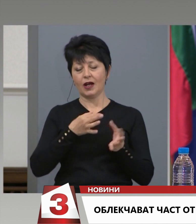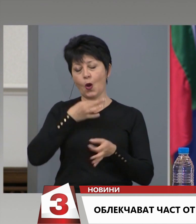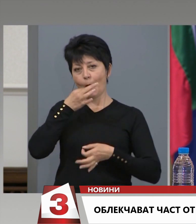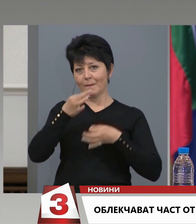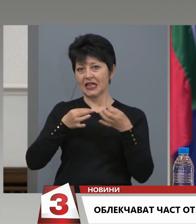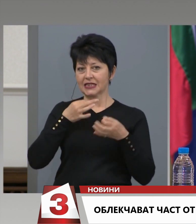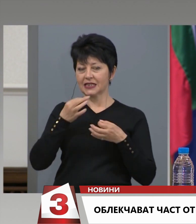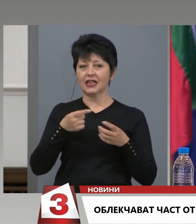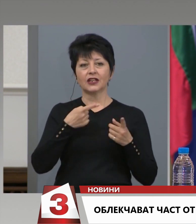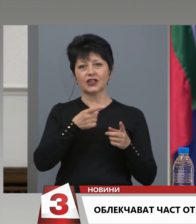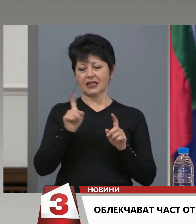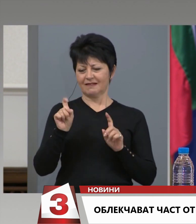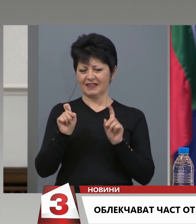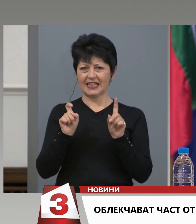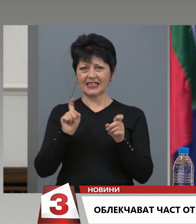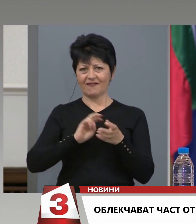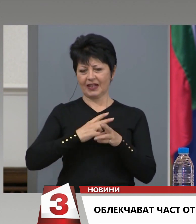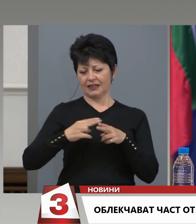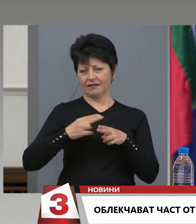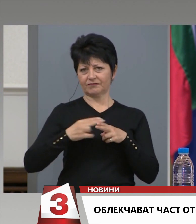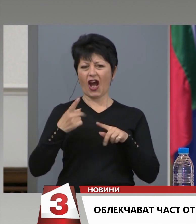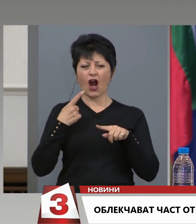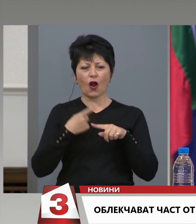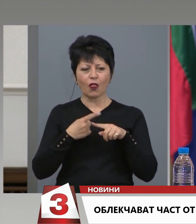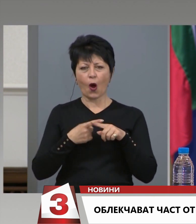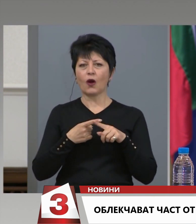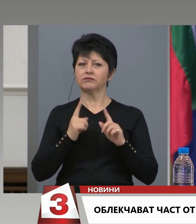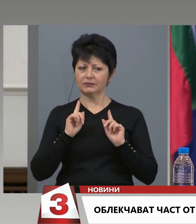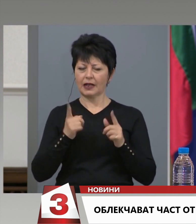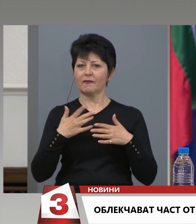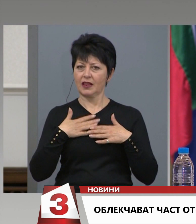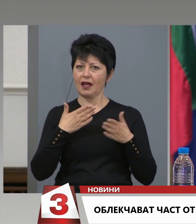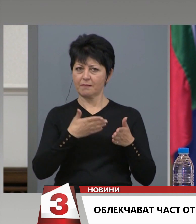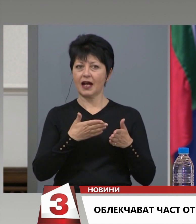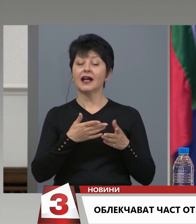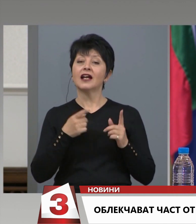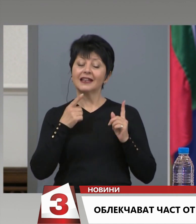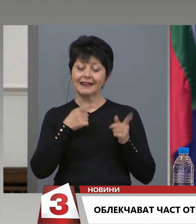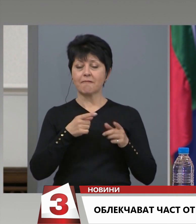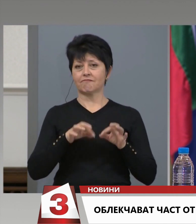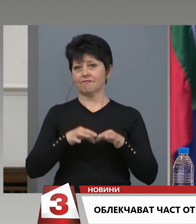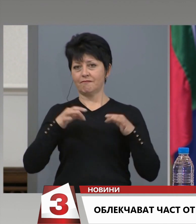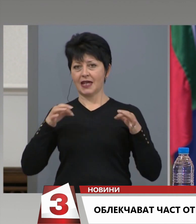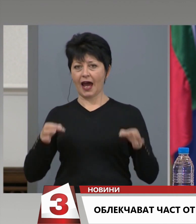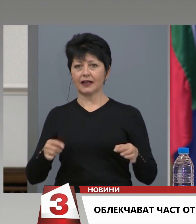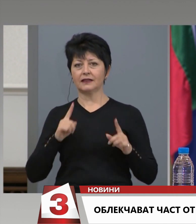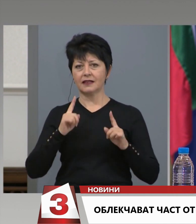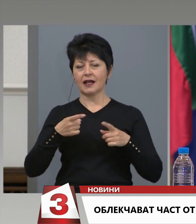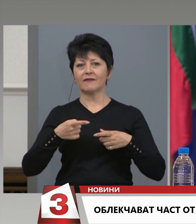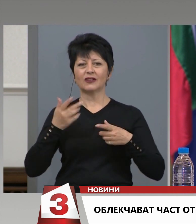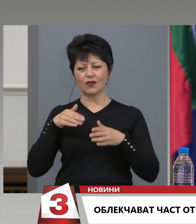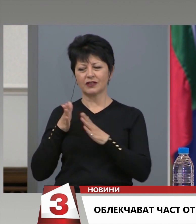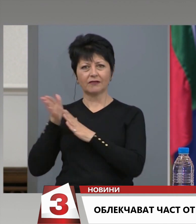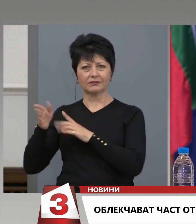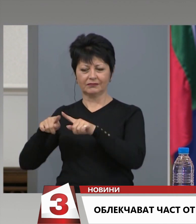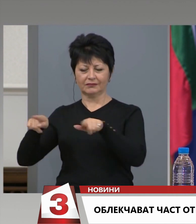обясни, че те са с дезинфектанти вътре, хлор, подобни, нам би трябвало, но там мерката трябва да бъде в съблекалнията,